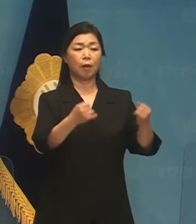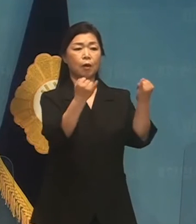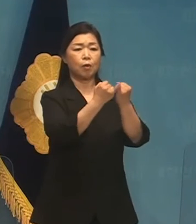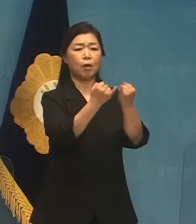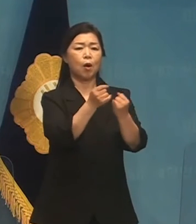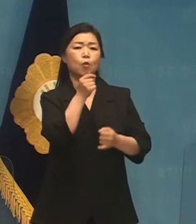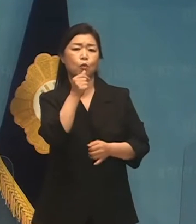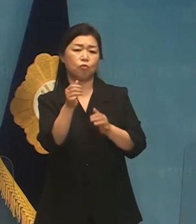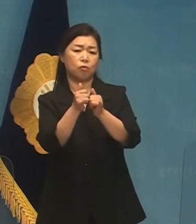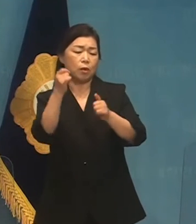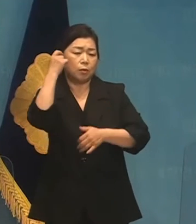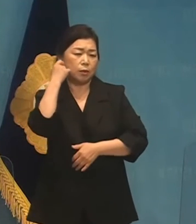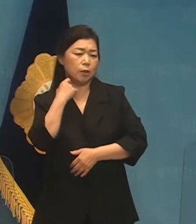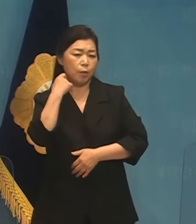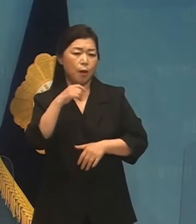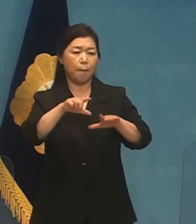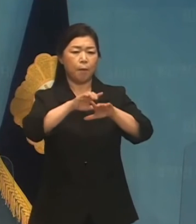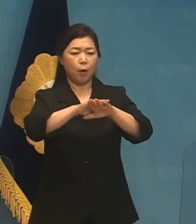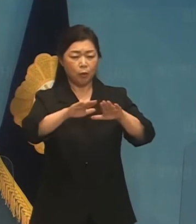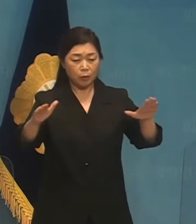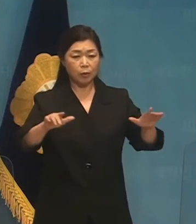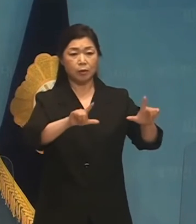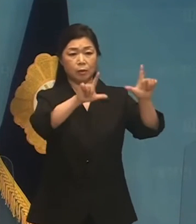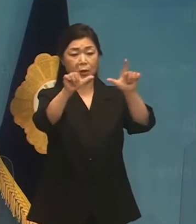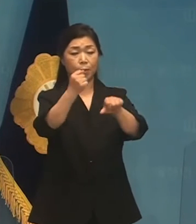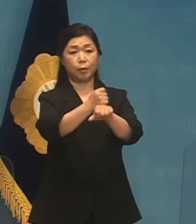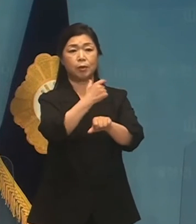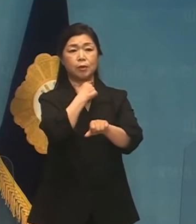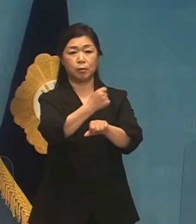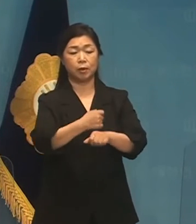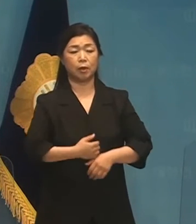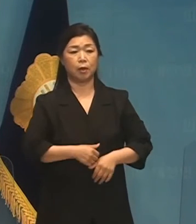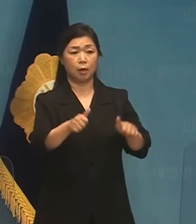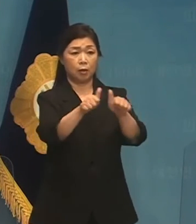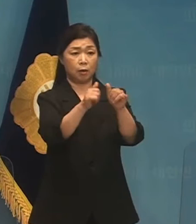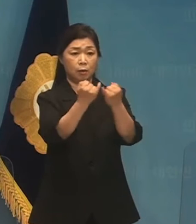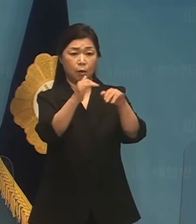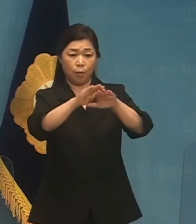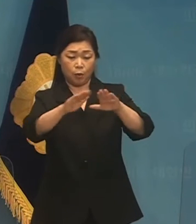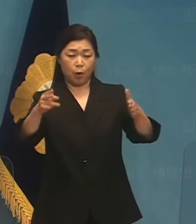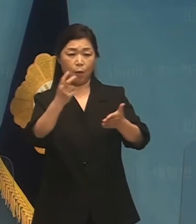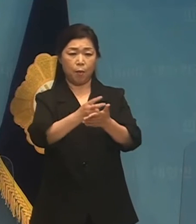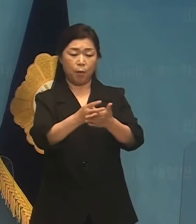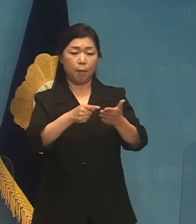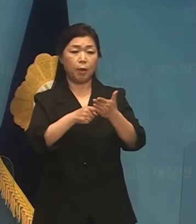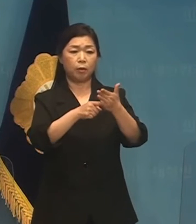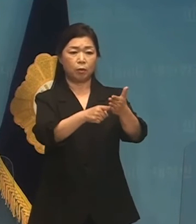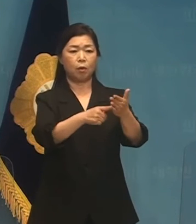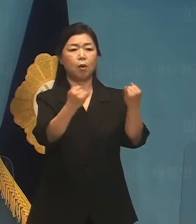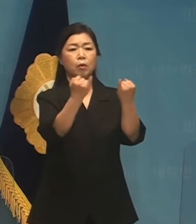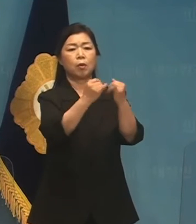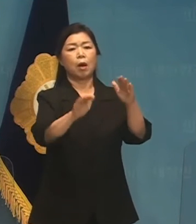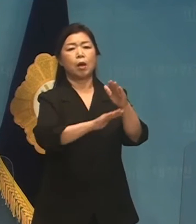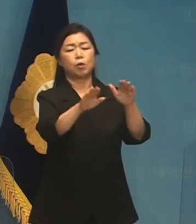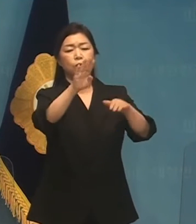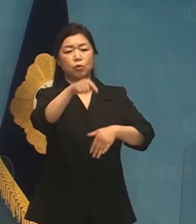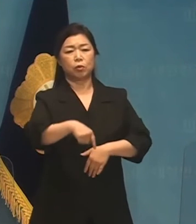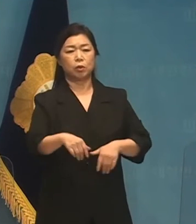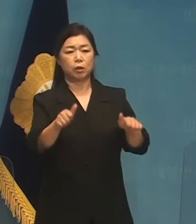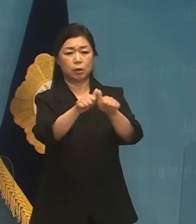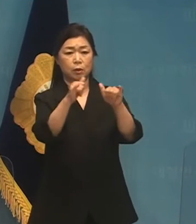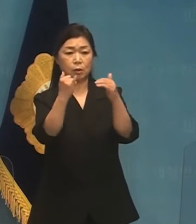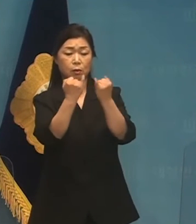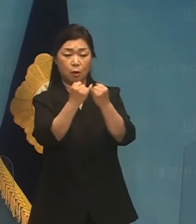여성과 소수자가 체감하는 평등사회로 나아가겠습니다. 성평등헌법을 추진하고 여성가족부를